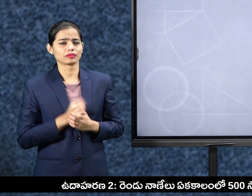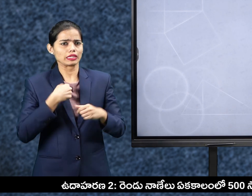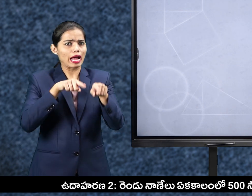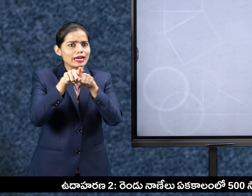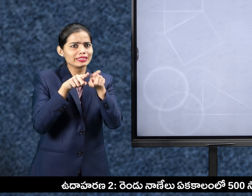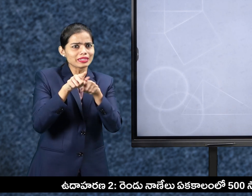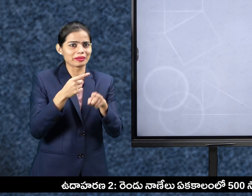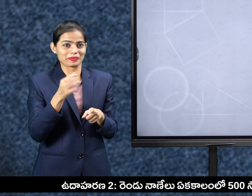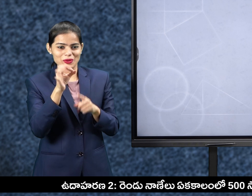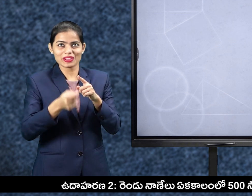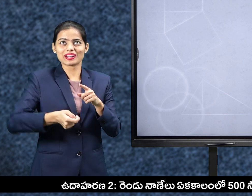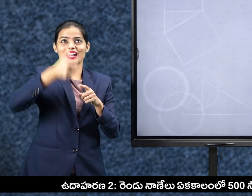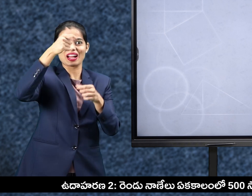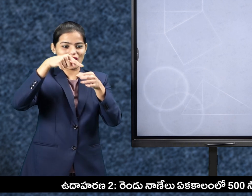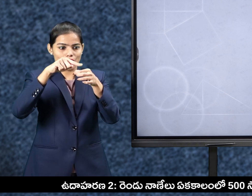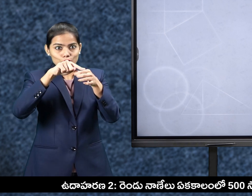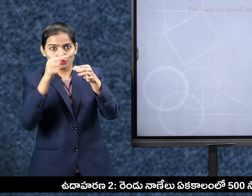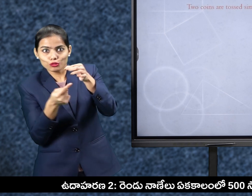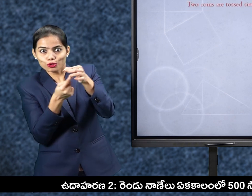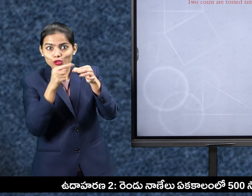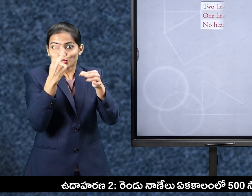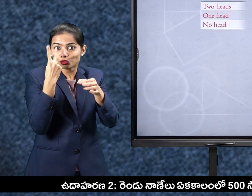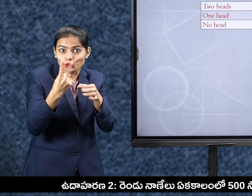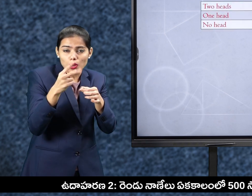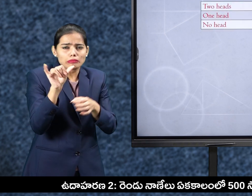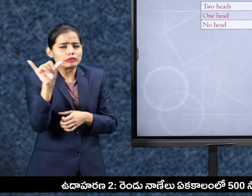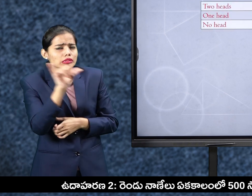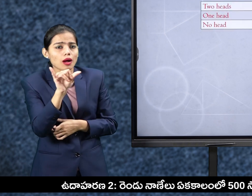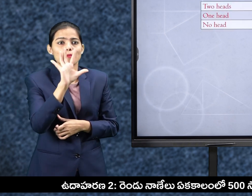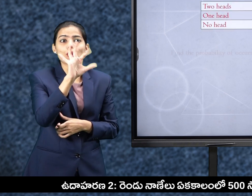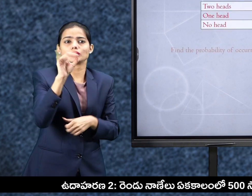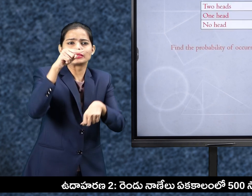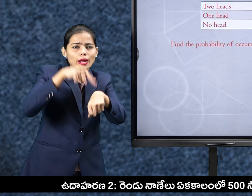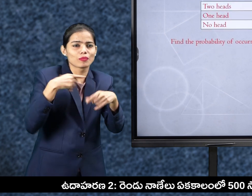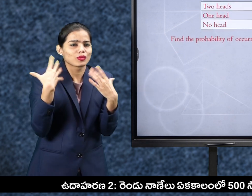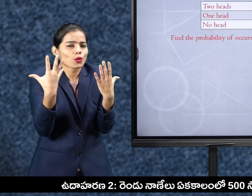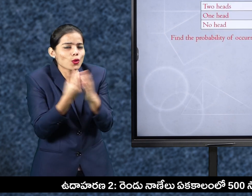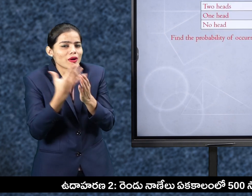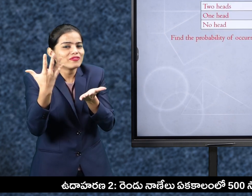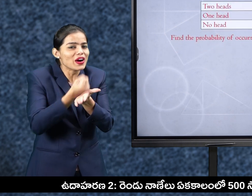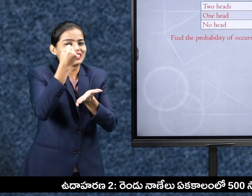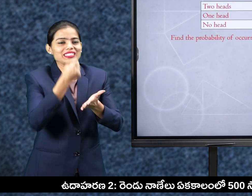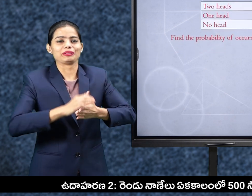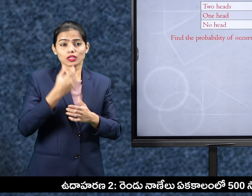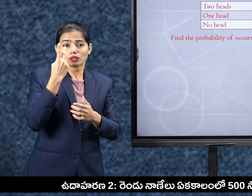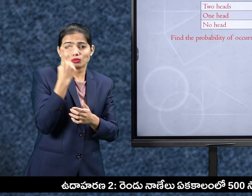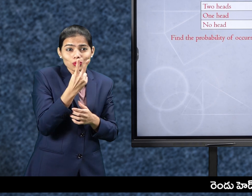ఎగ్జాంపుల్ 2. 2 నాణాలు ఏకకాలంలో 500 టైమ్స్ విసిరివేయబడ్డాయి. మనకేమొస్తుందంటే 2